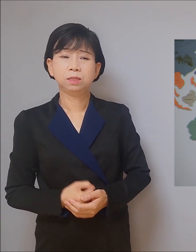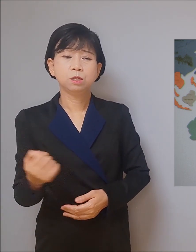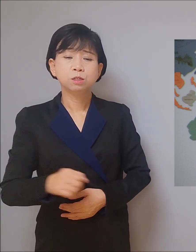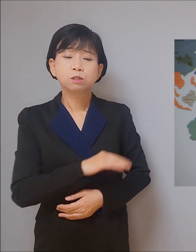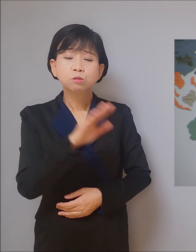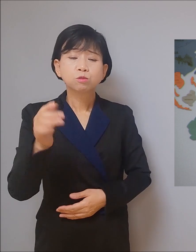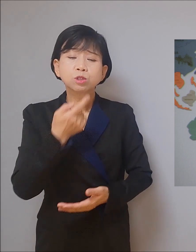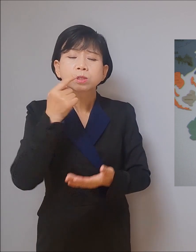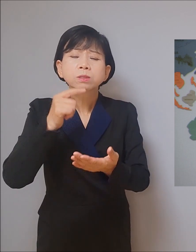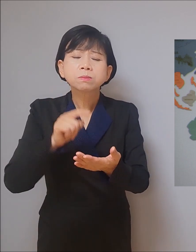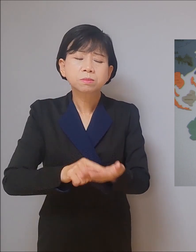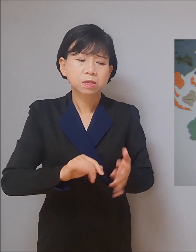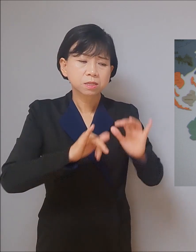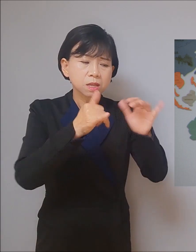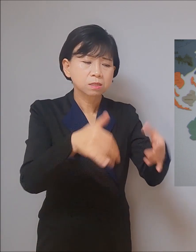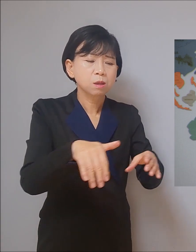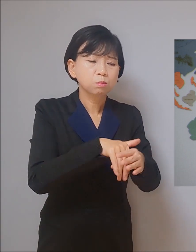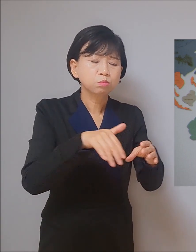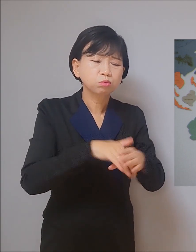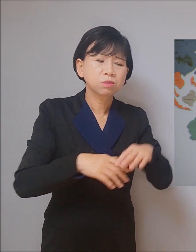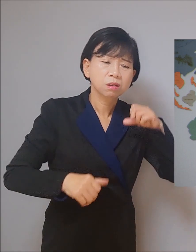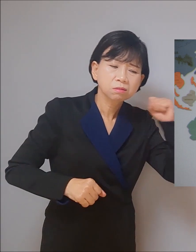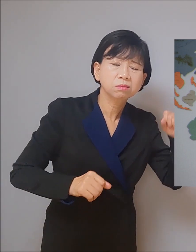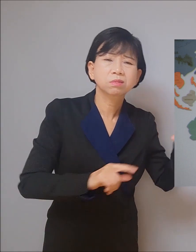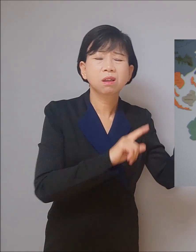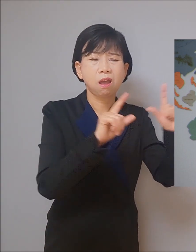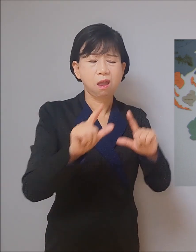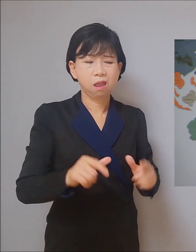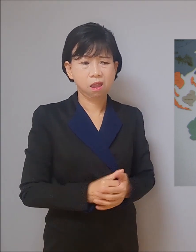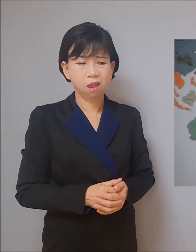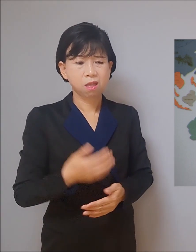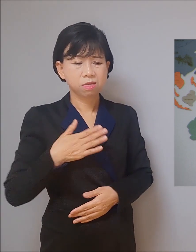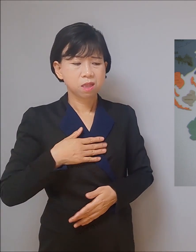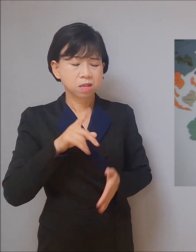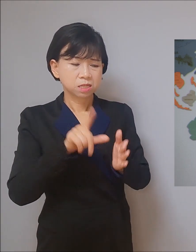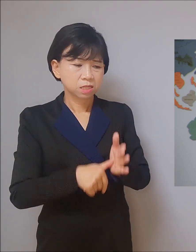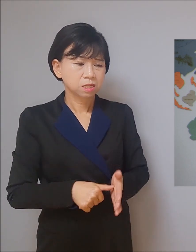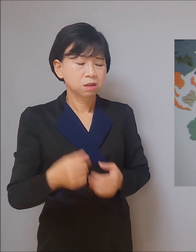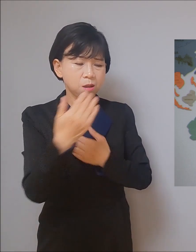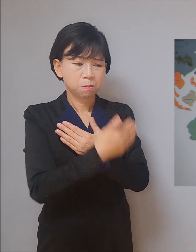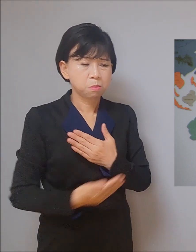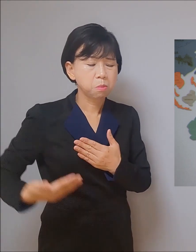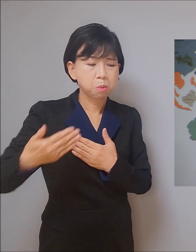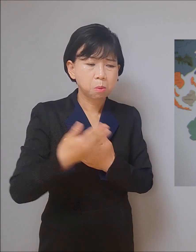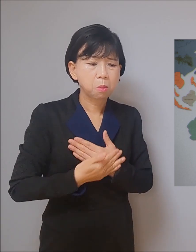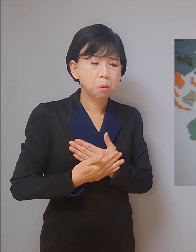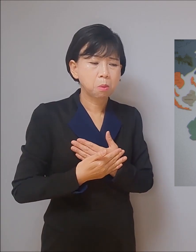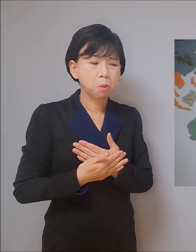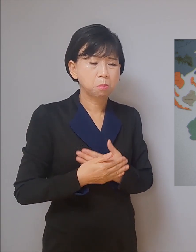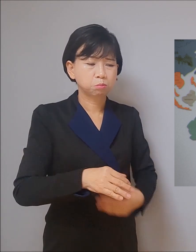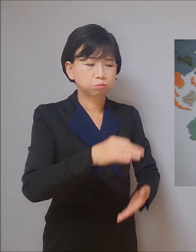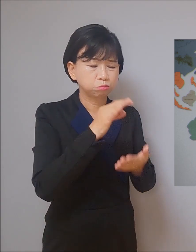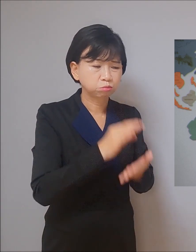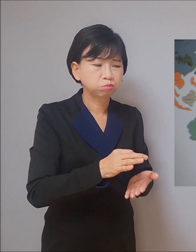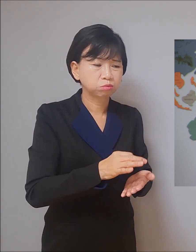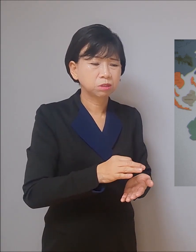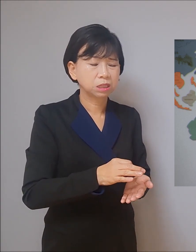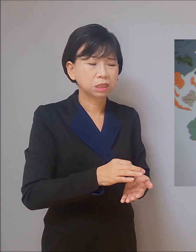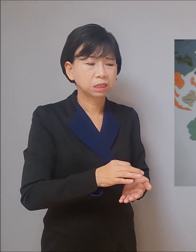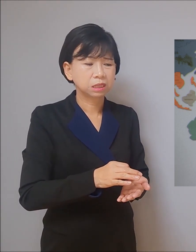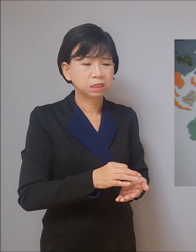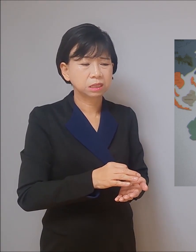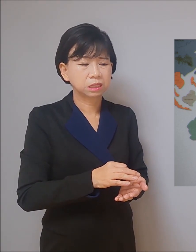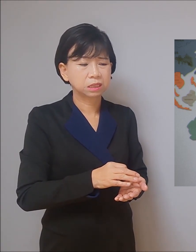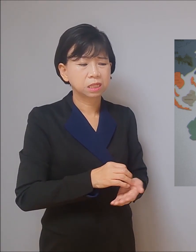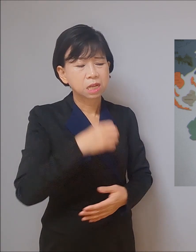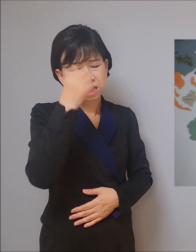우리가 너무나 쉽게 세상 풍조에 휩쓸려 살고 있습니다. 내 시간과 물질 그리고 몸을 함부로 다루지 말기를 바랍니다.